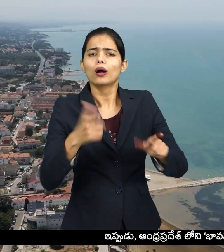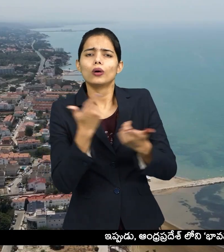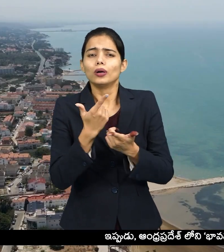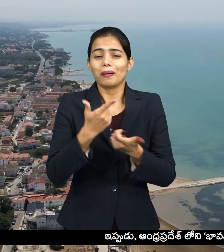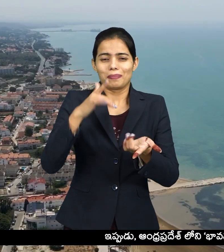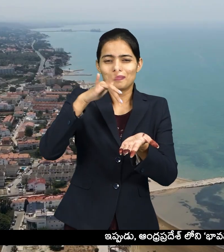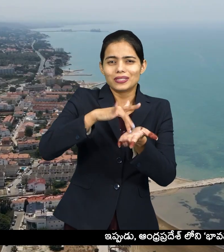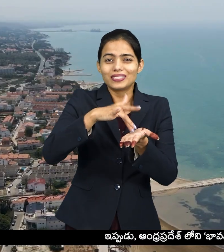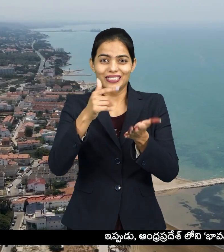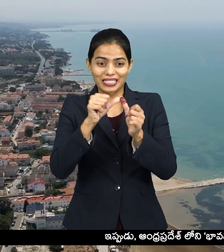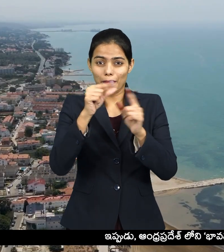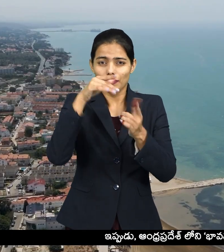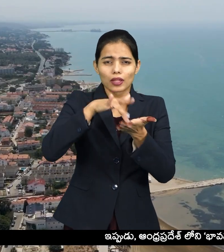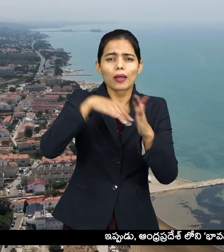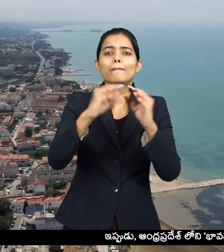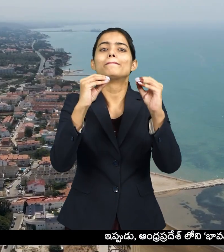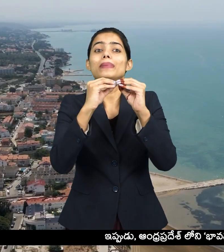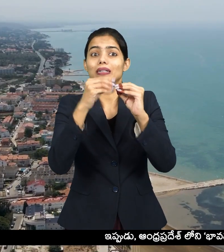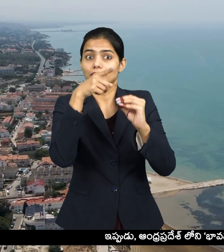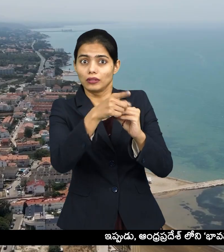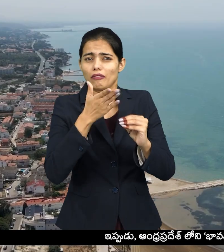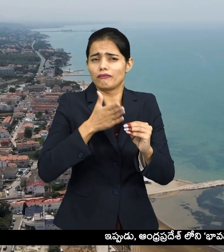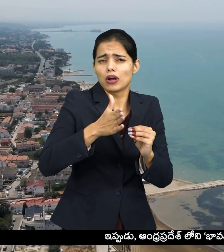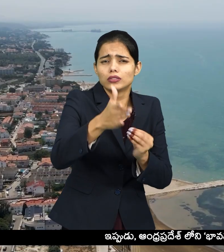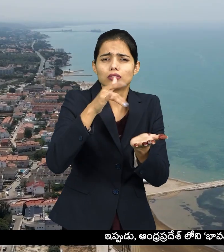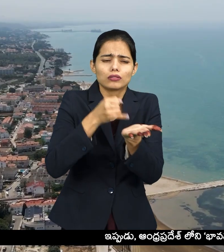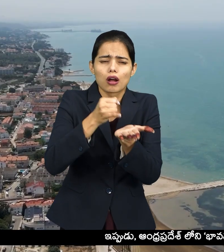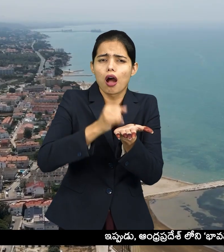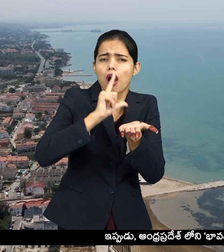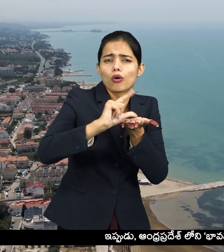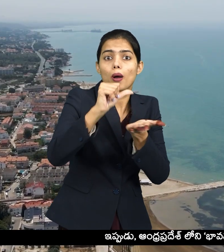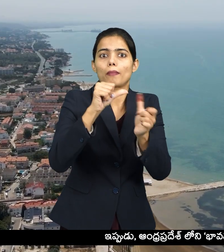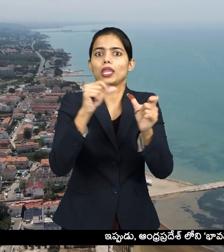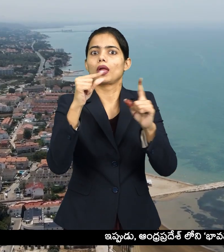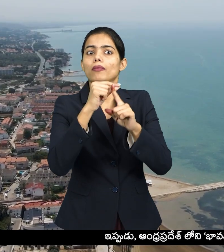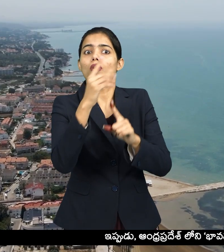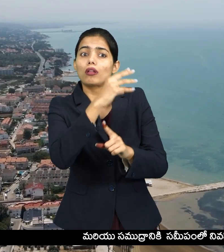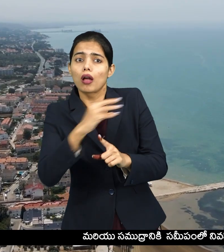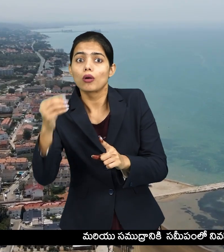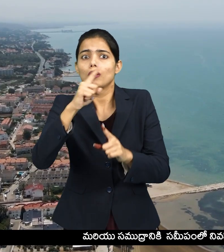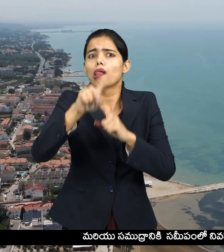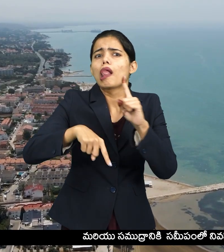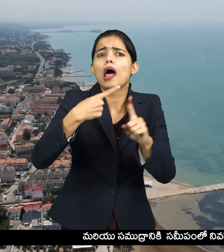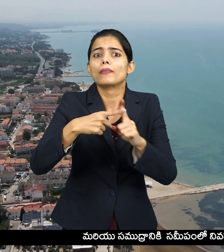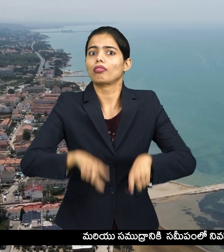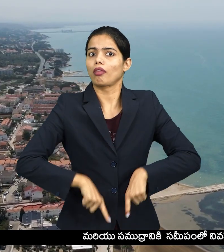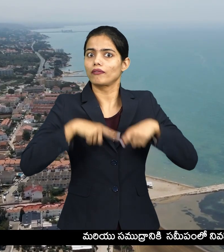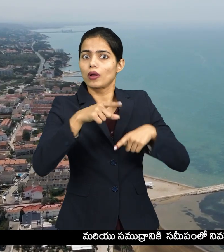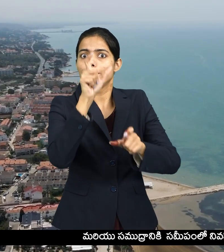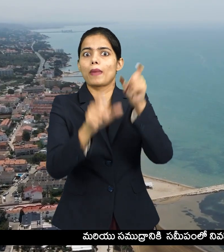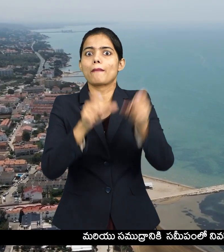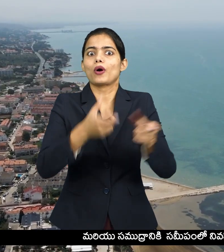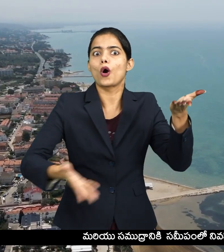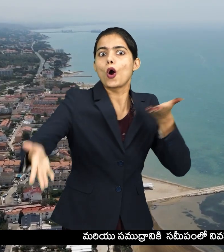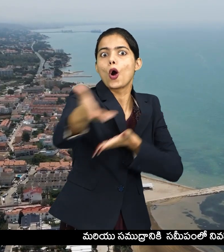ఇప్పుడు ఆంధ్రప్రదేశ్లోని భావనపాడు అనే మత్స్యకార గ్రామాన్ని గురించి మరియు సముద్రానికి